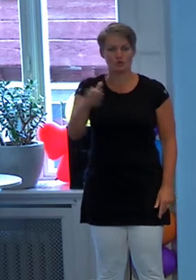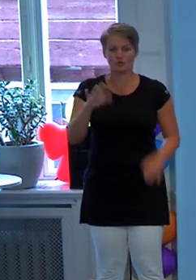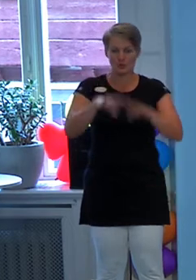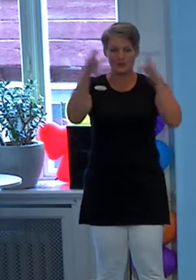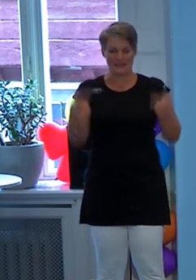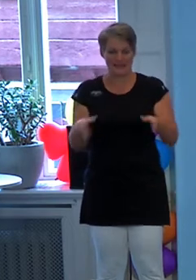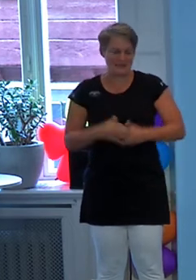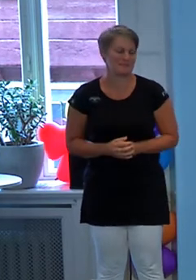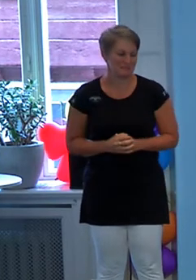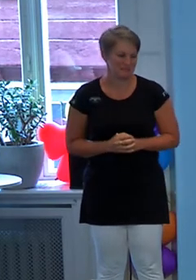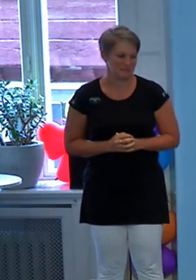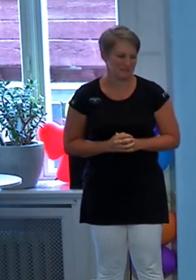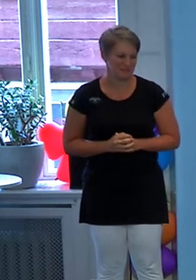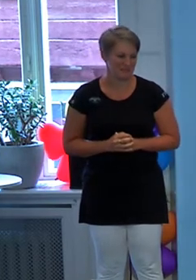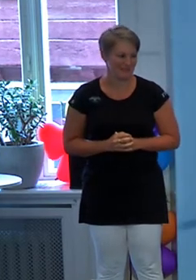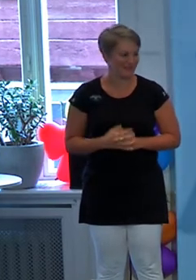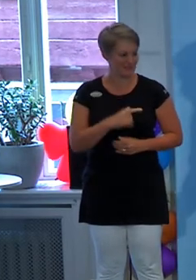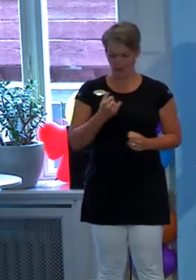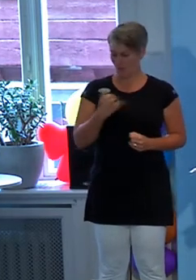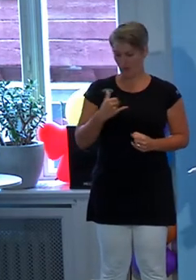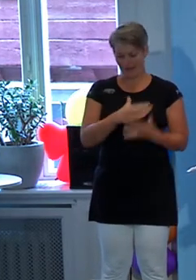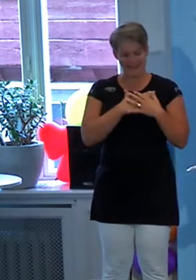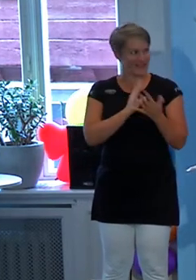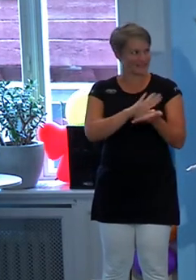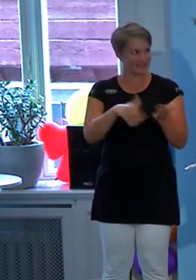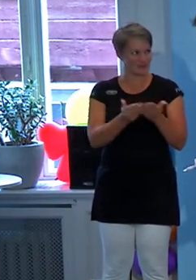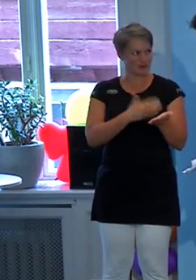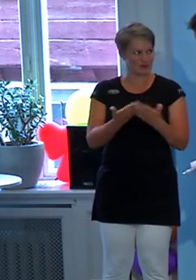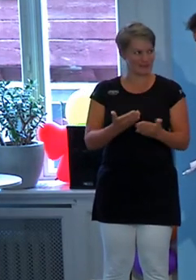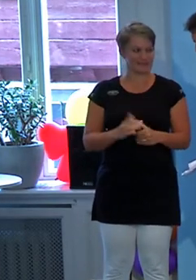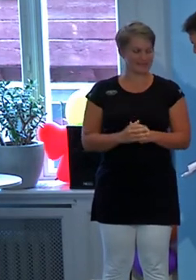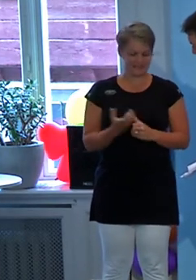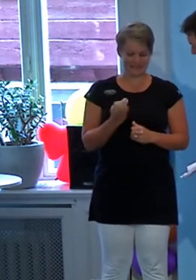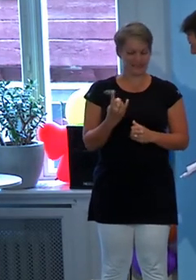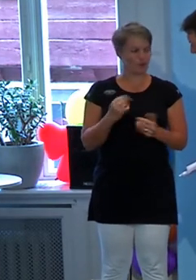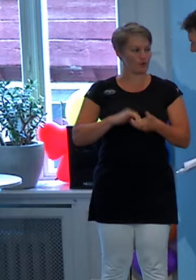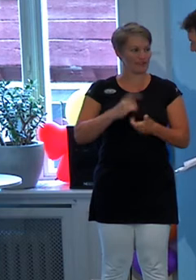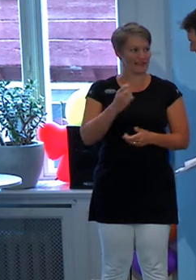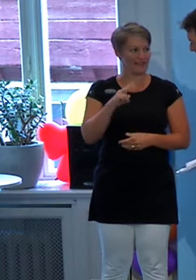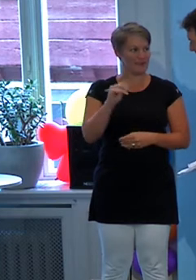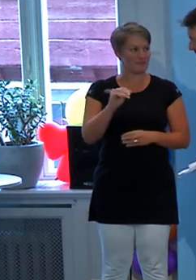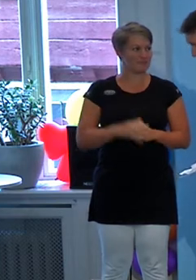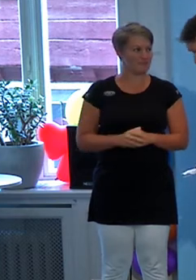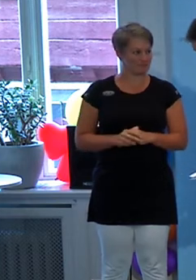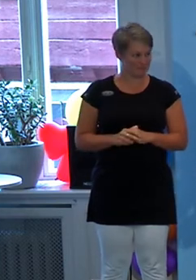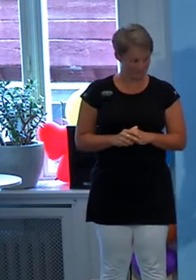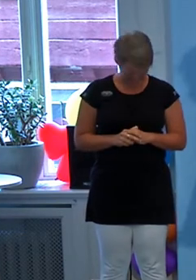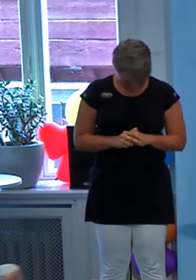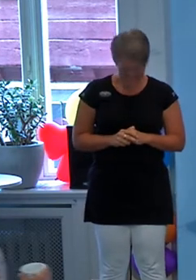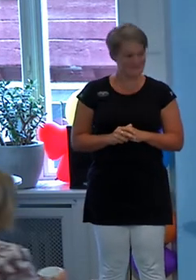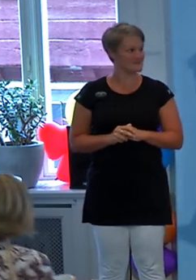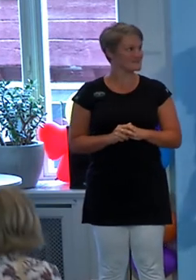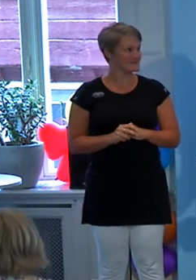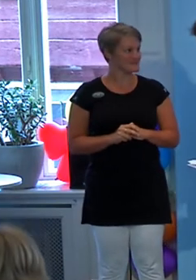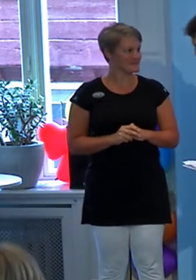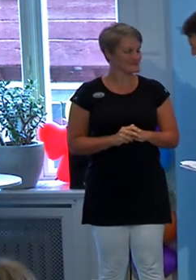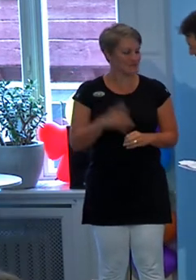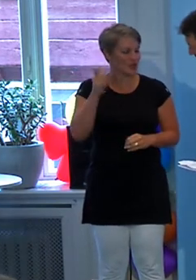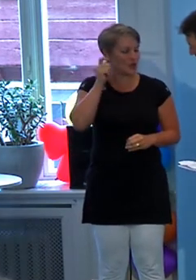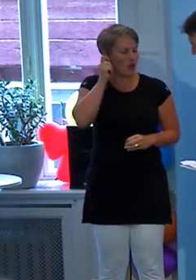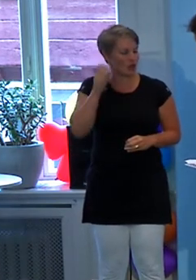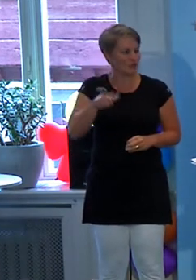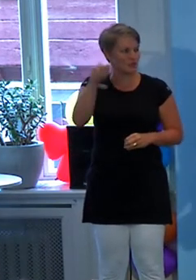Öresundshuset. Vi har våra teckentolkare på plats. Vad heter ni idag? Kristel och Lena. Kristel och Lena, hur säger man